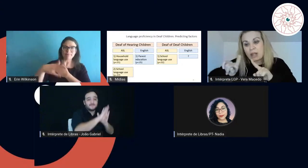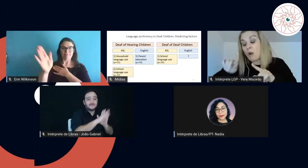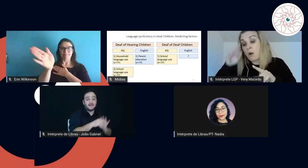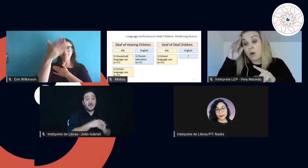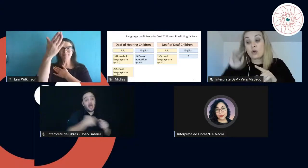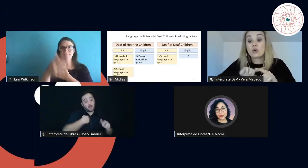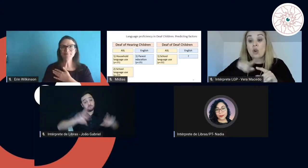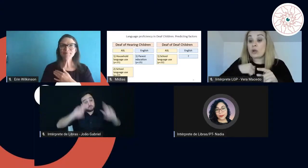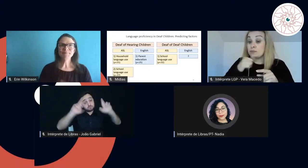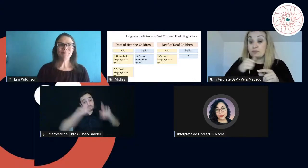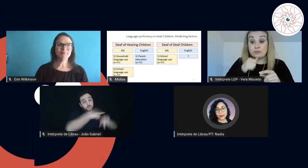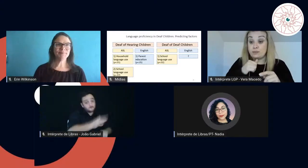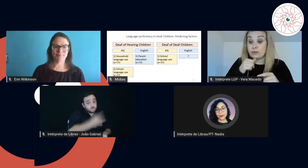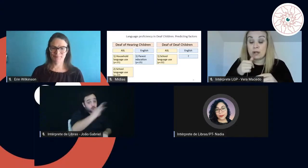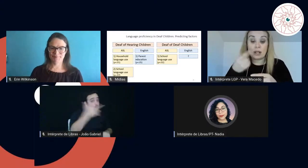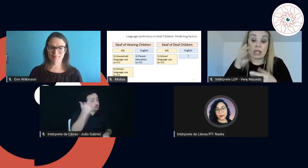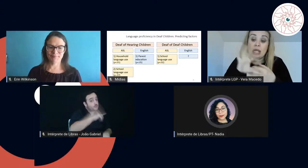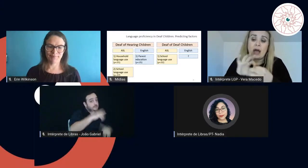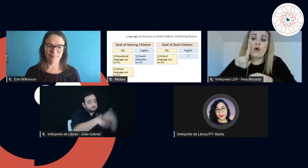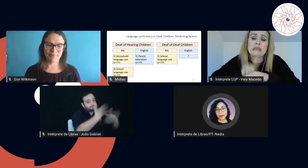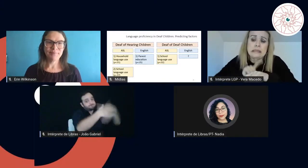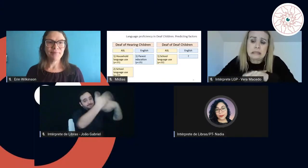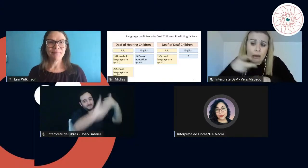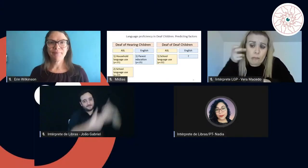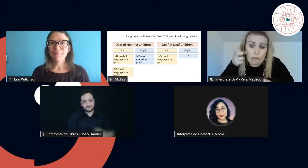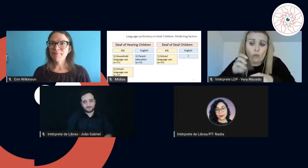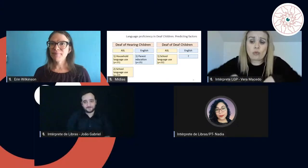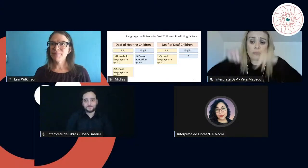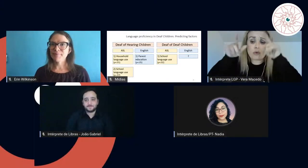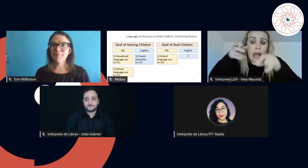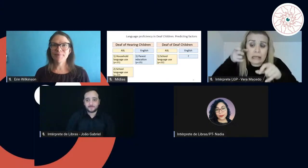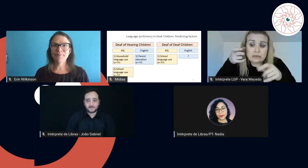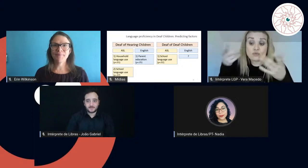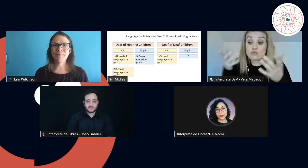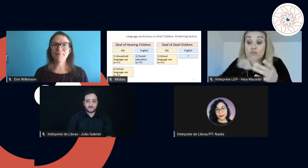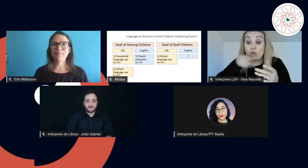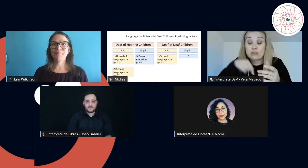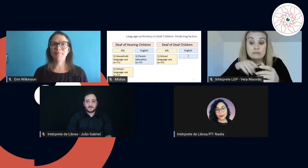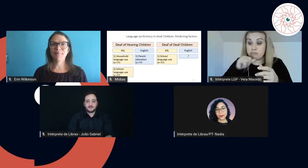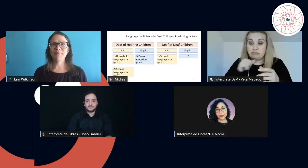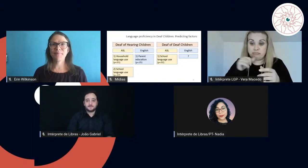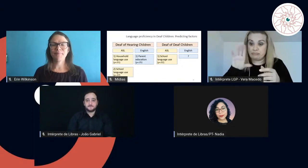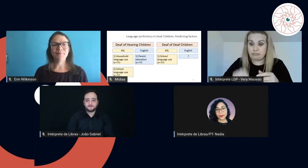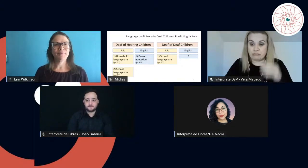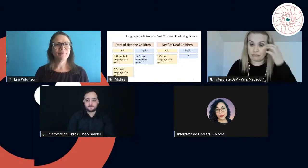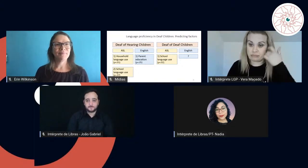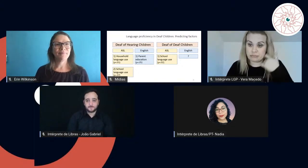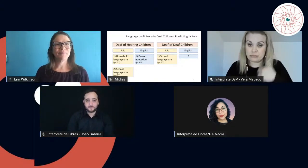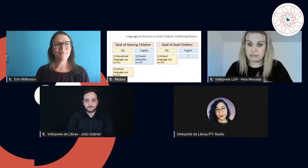respeito eh do tempo e e do progresso dessas pessoas surdas.